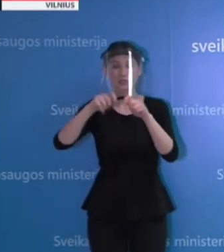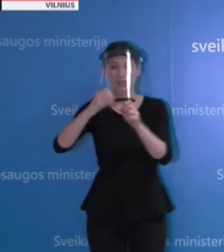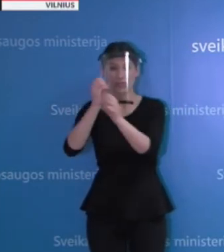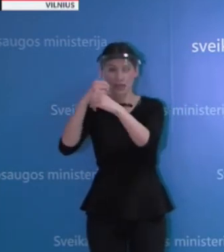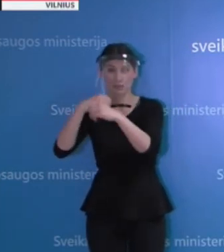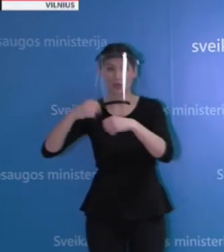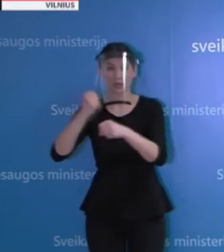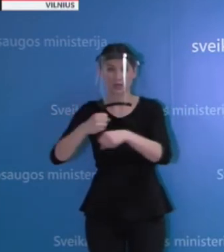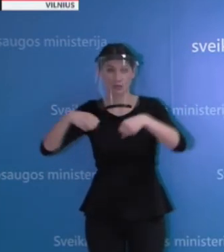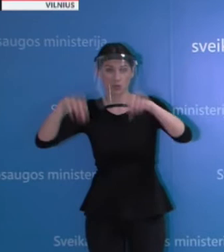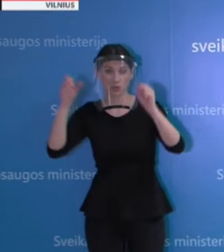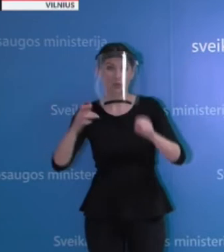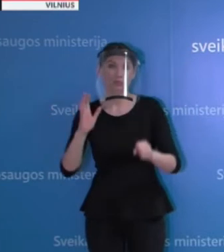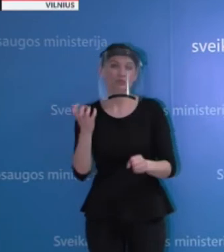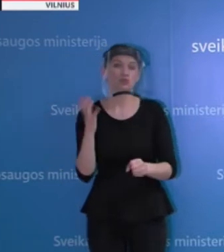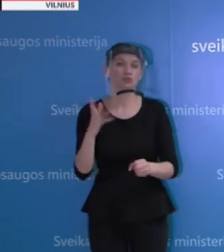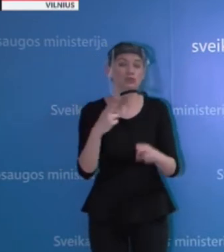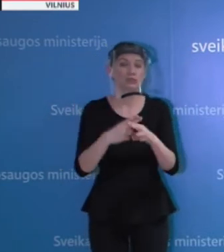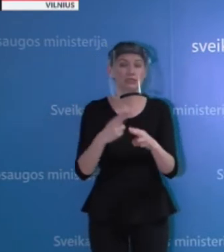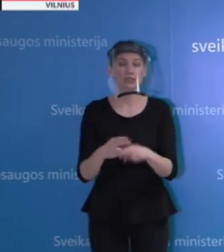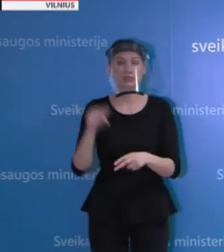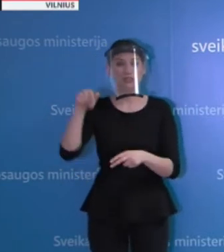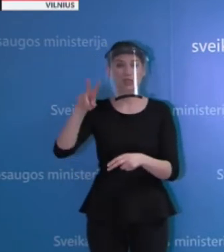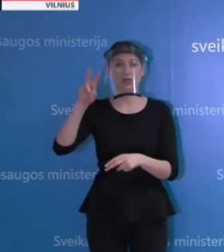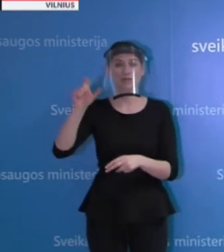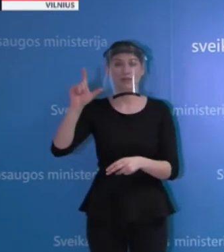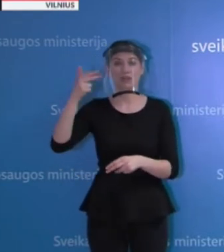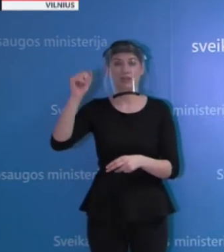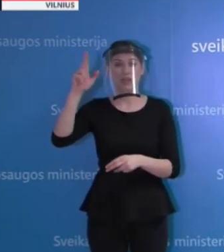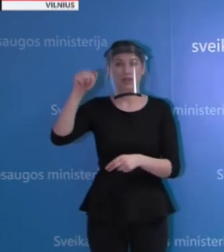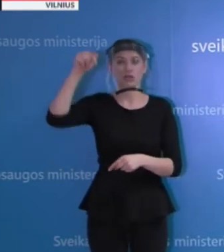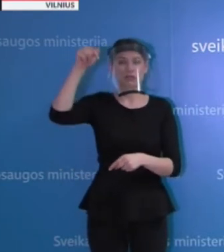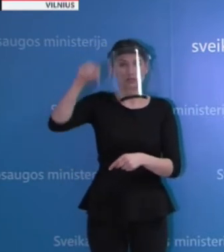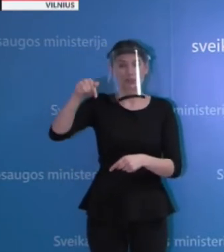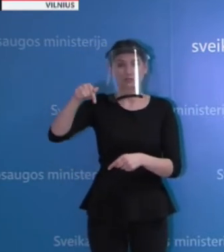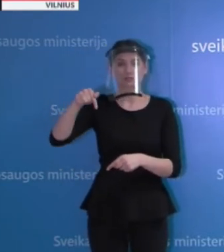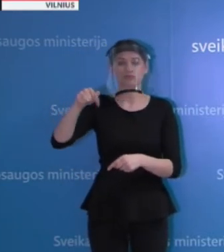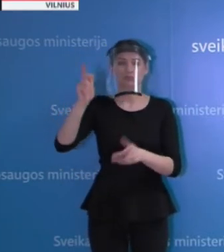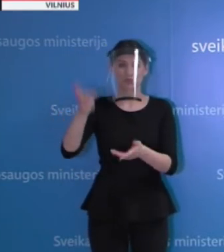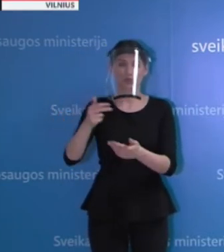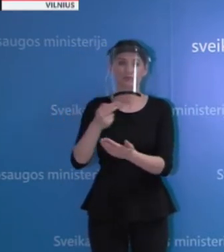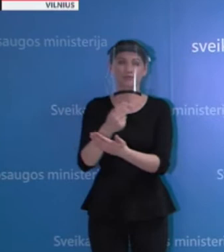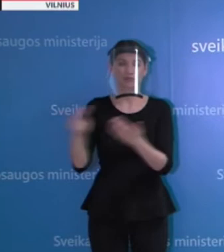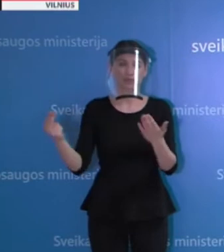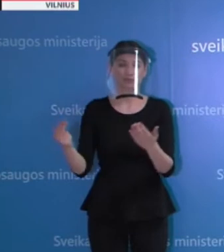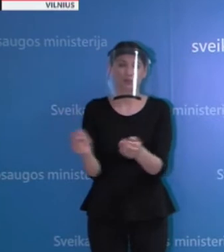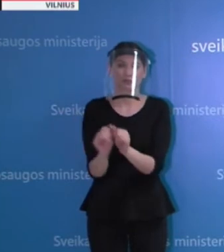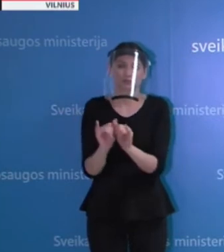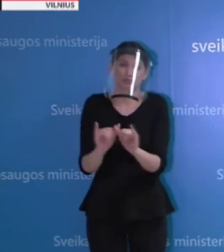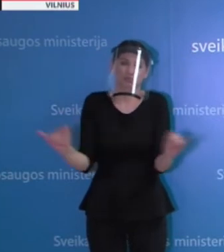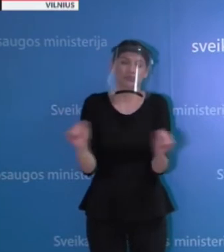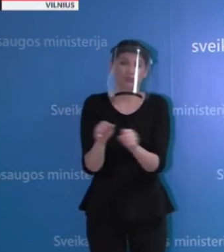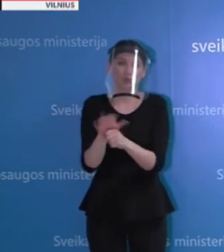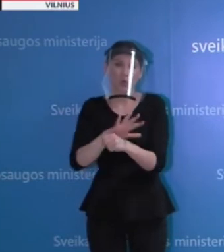kad šita uždara akcinė bendrovė lieka pagrindiniu ligos židiniu. Taip pat